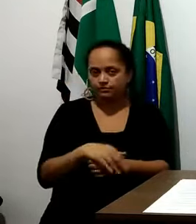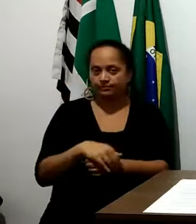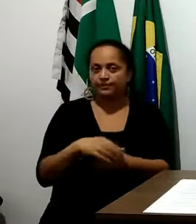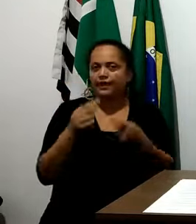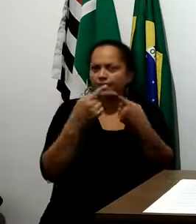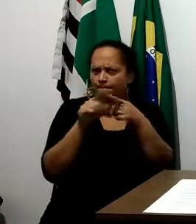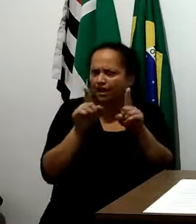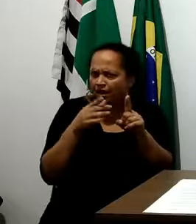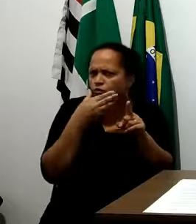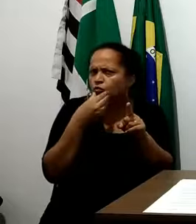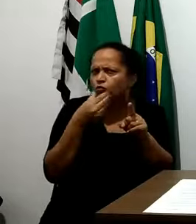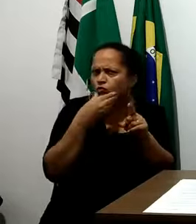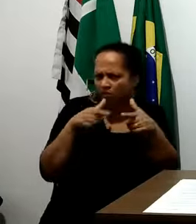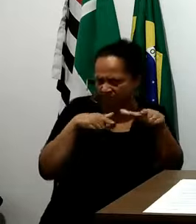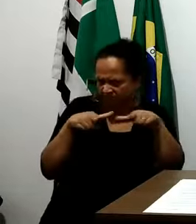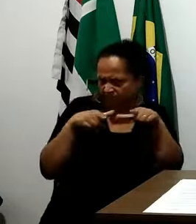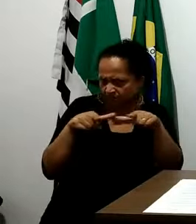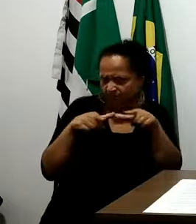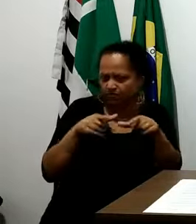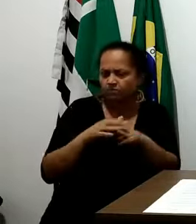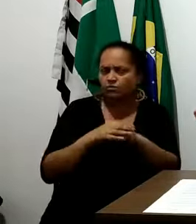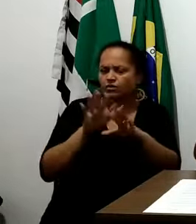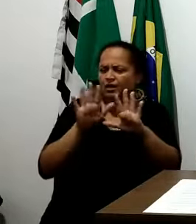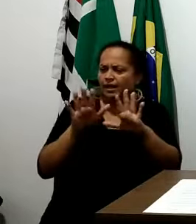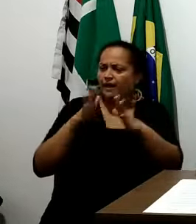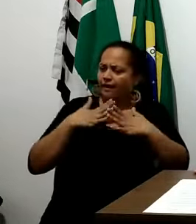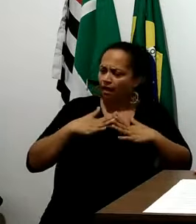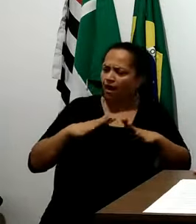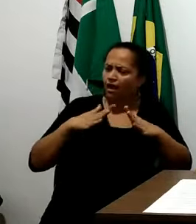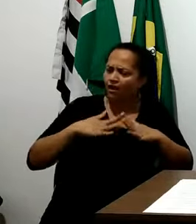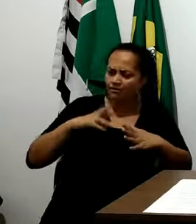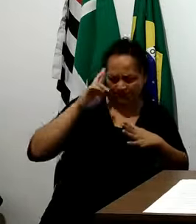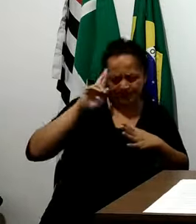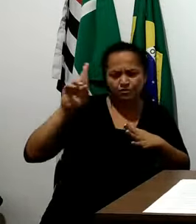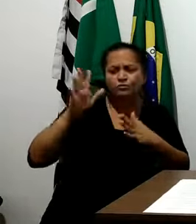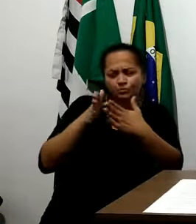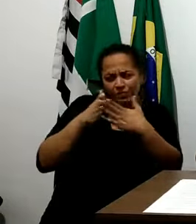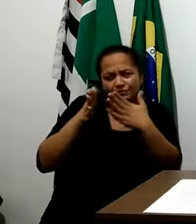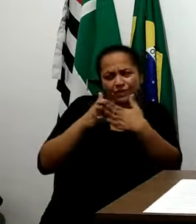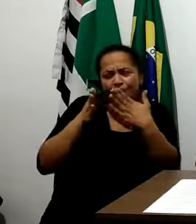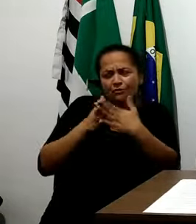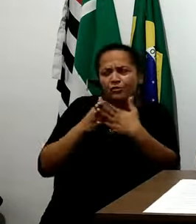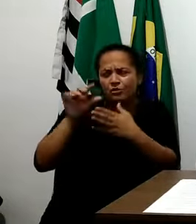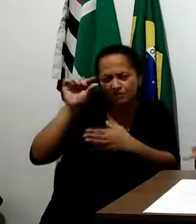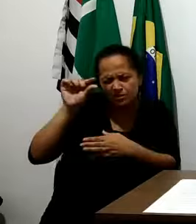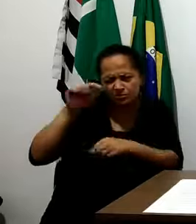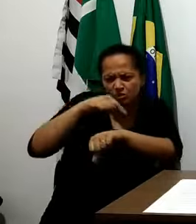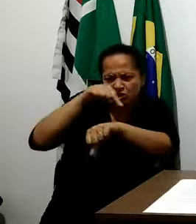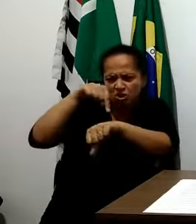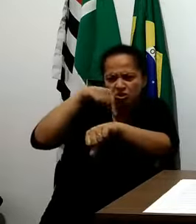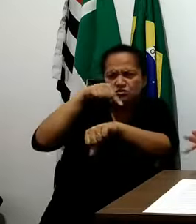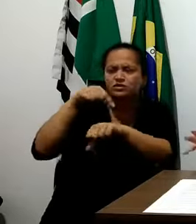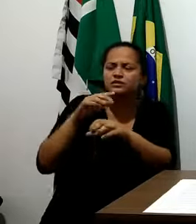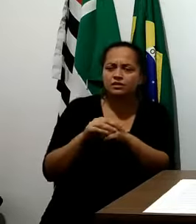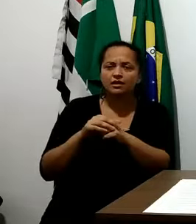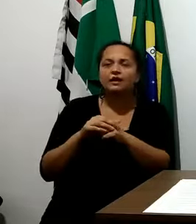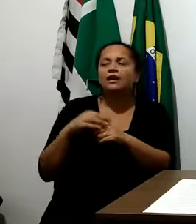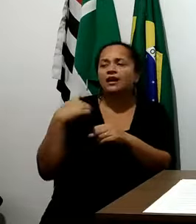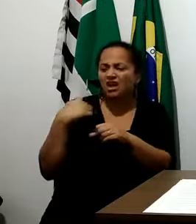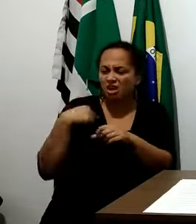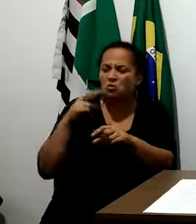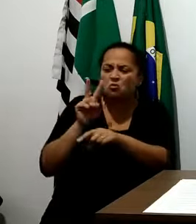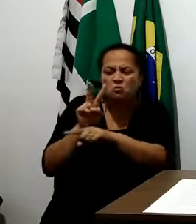respondeu: Senhor, faz o seguinte, deixa mais um tempo, até que eu escave e trate essa figueira.